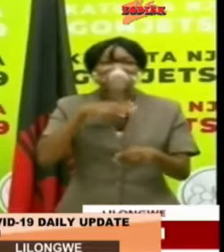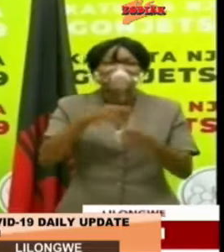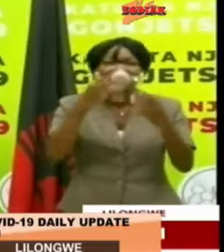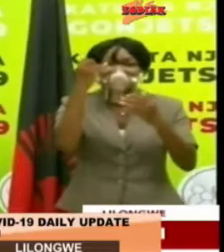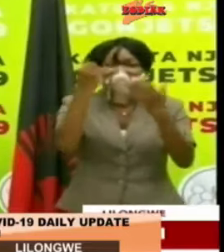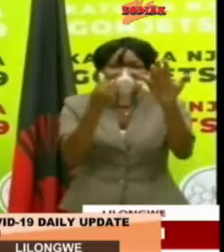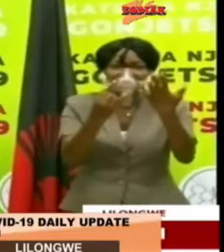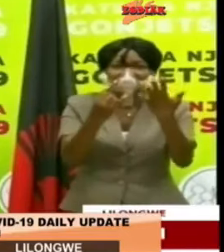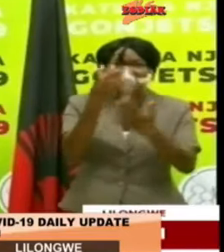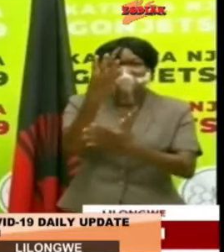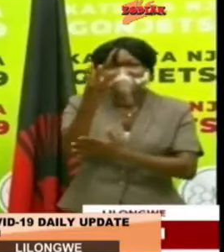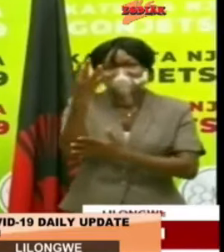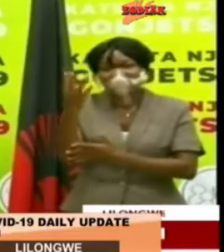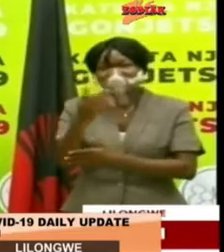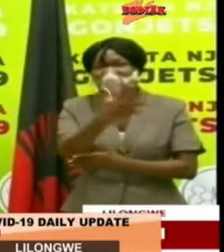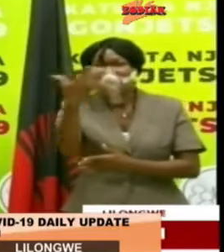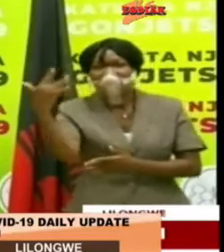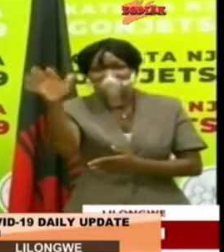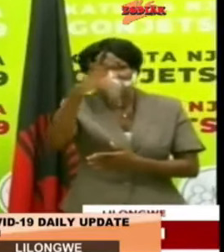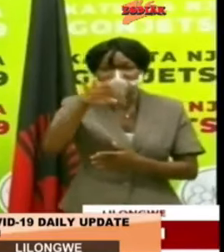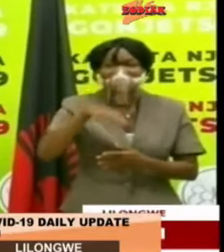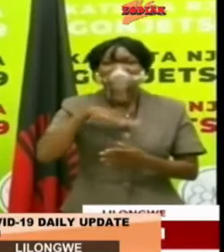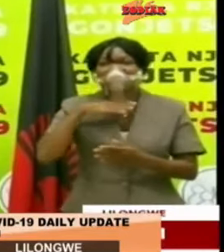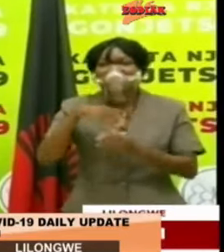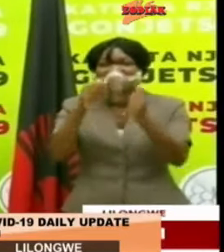644 kubweresa nambala yathu ku